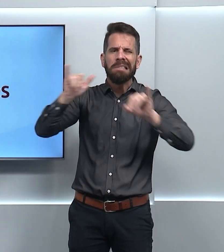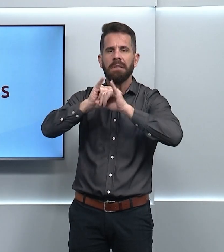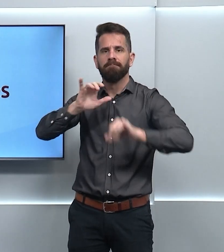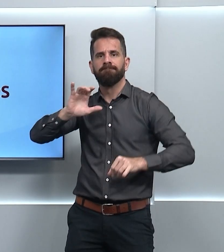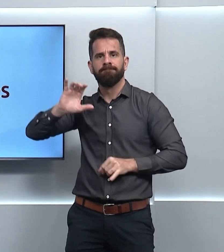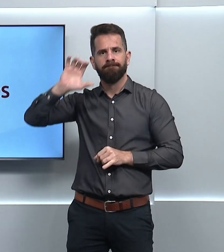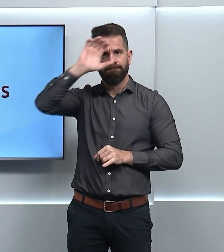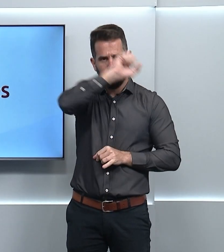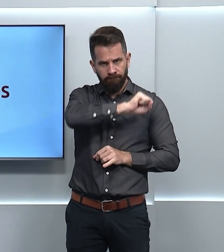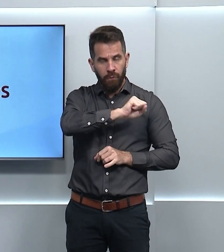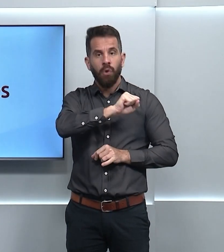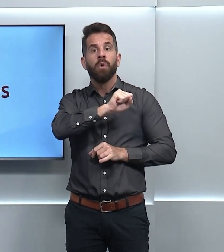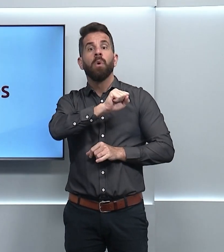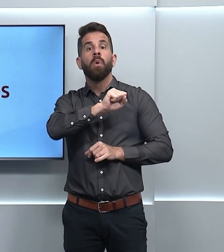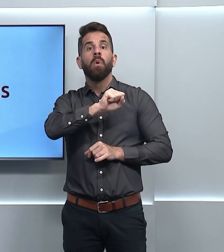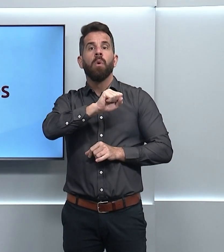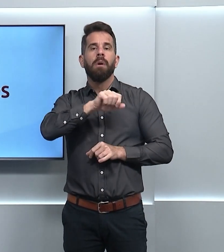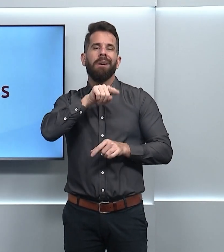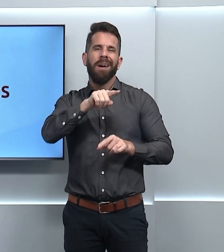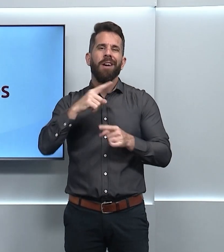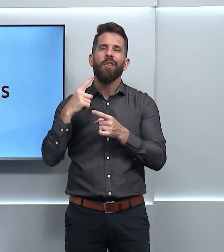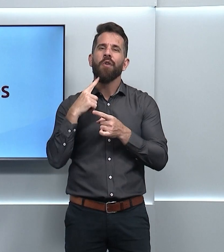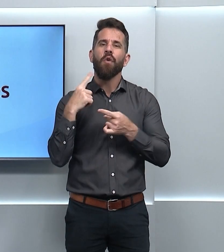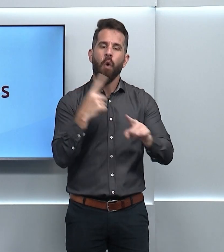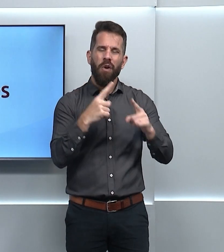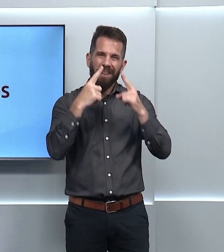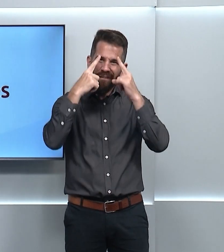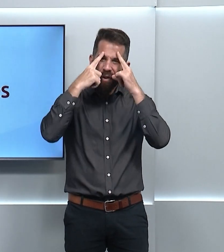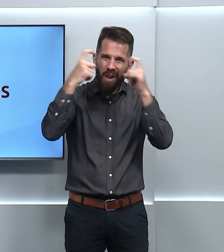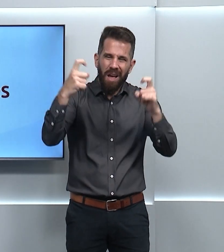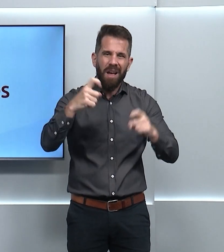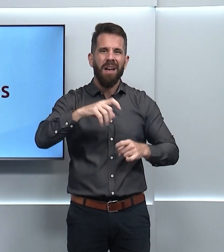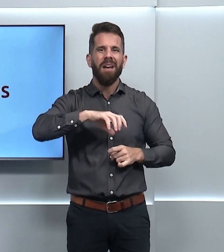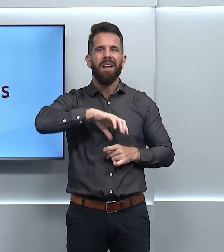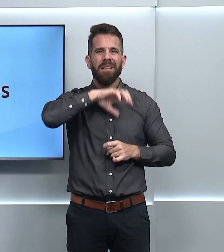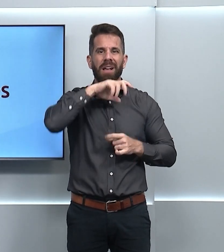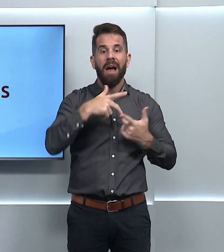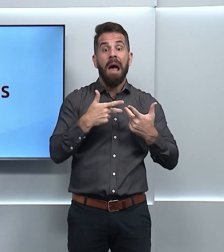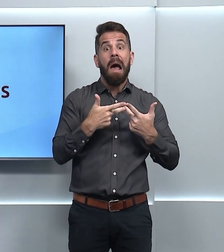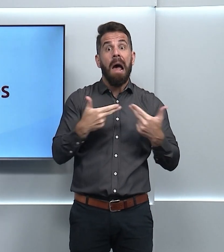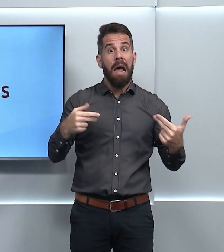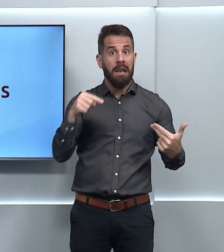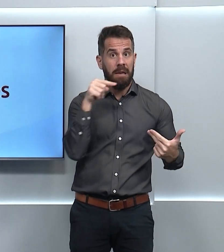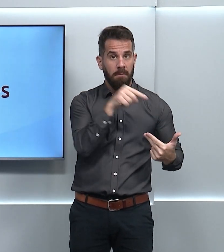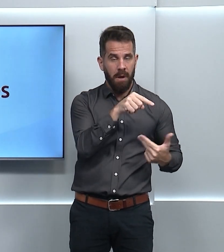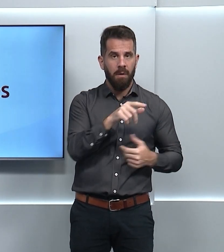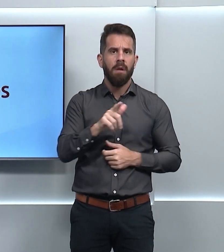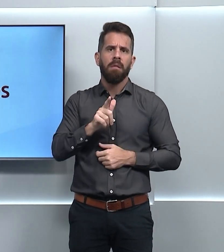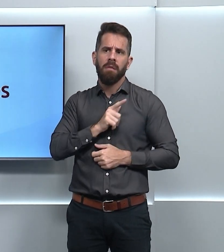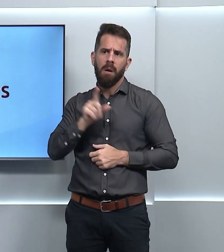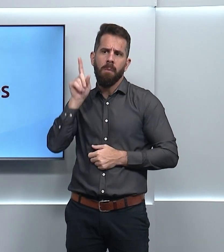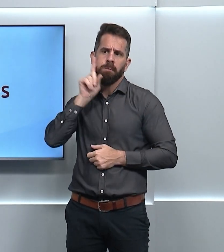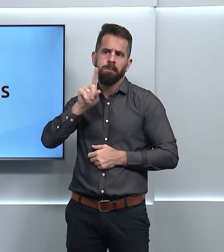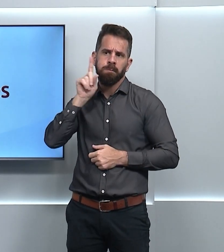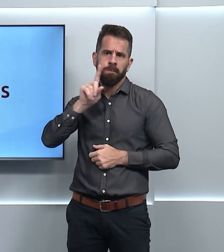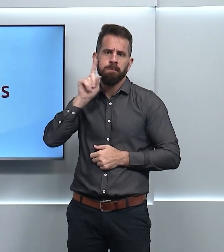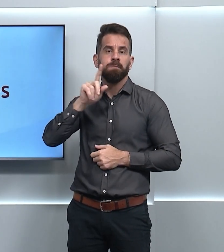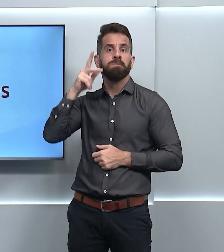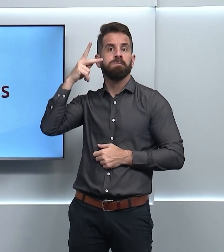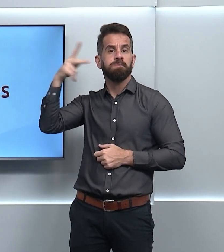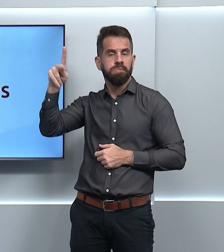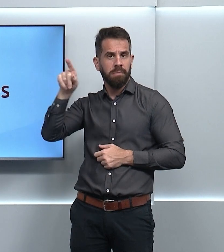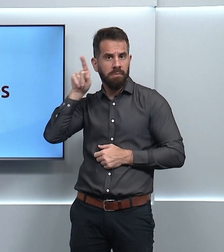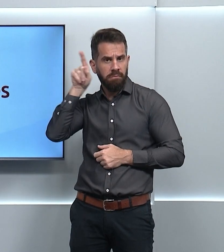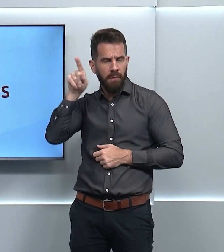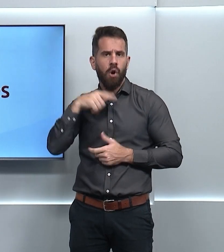Abril Laranja, uma iniciativa criada pela Sociedade Americana para a Prevenção da Crueldade a Animais e também dedicado a prevenir